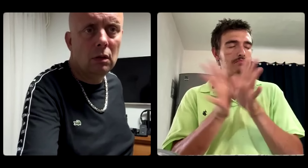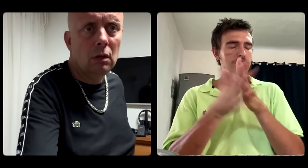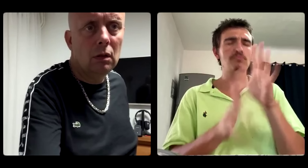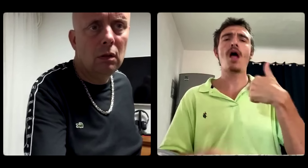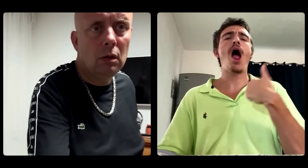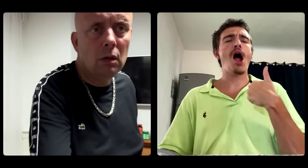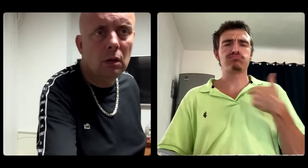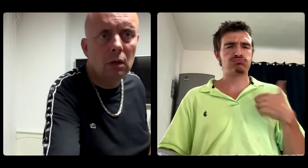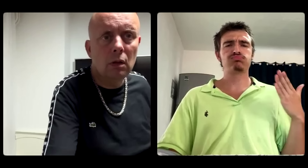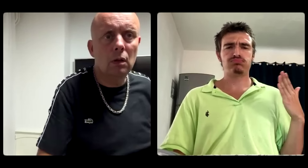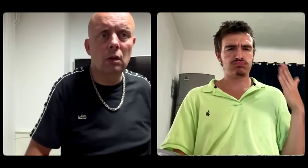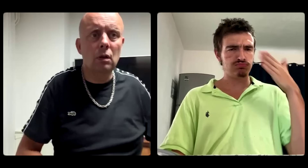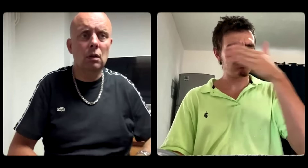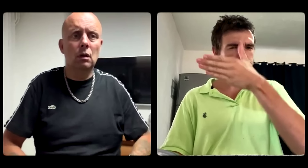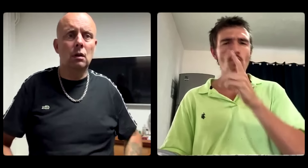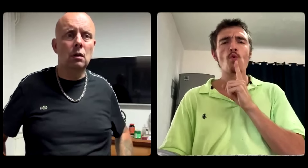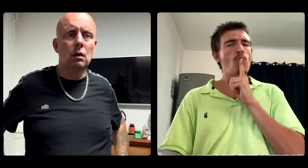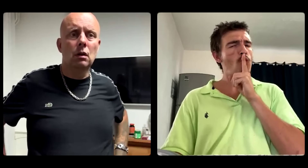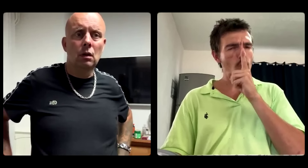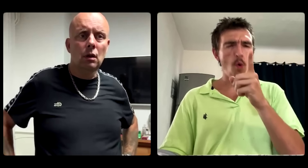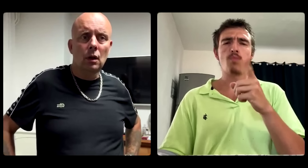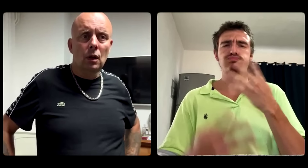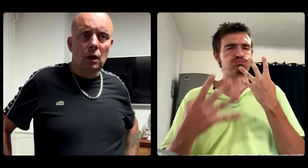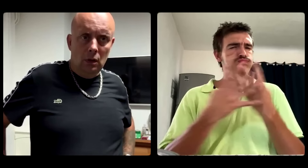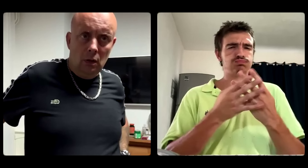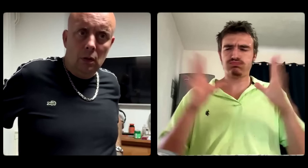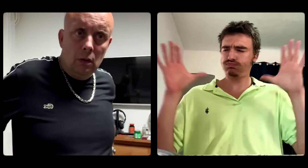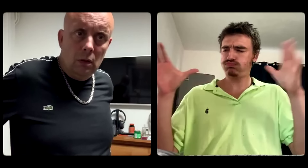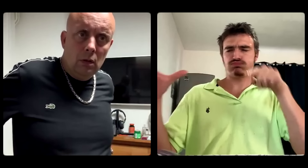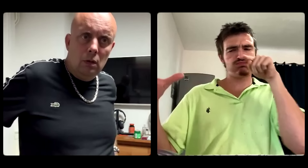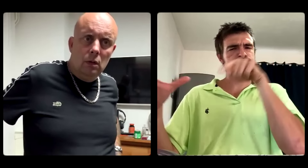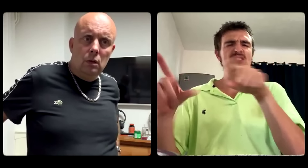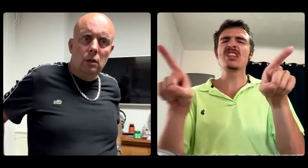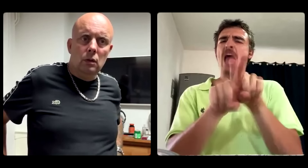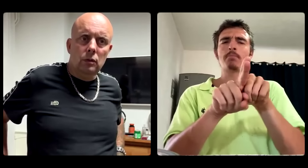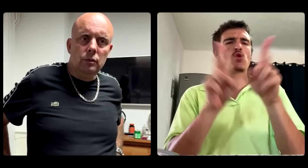Ik heb niet het gevoel van 6 maanden.